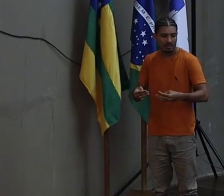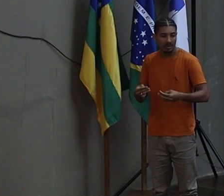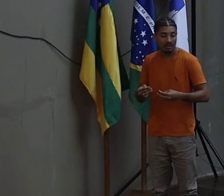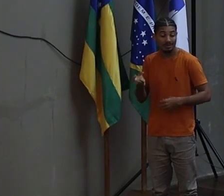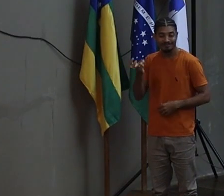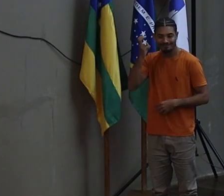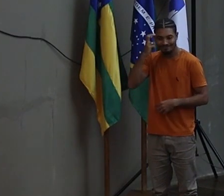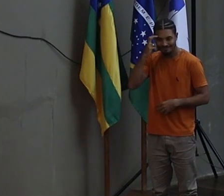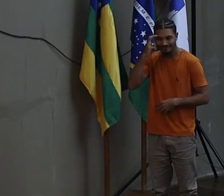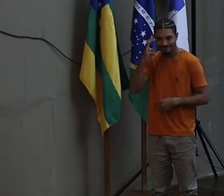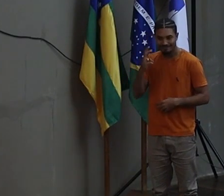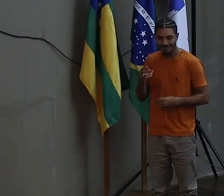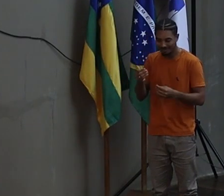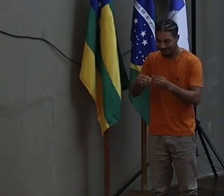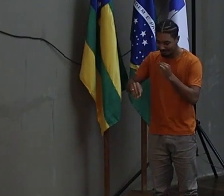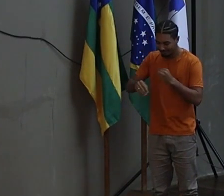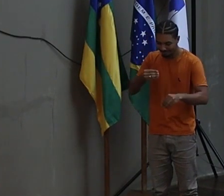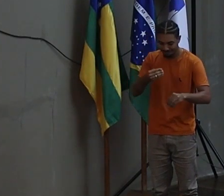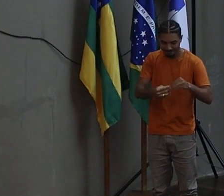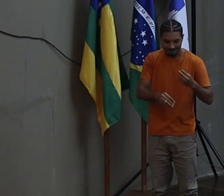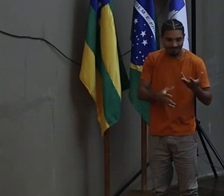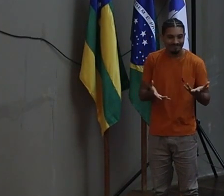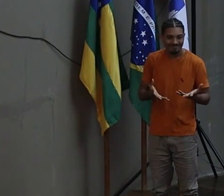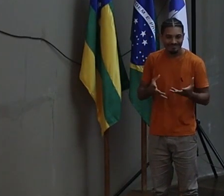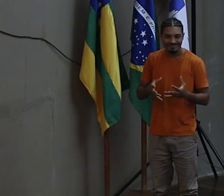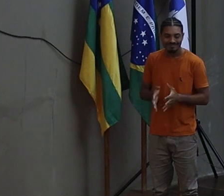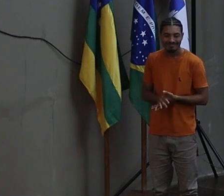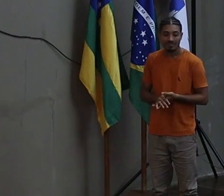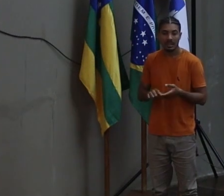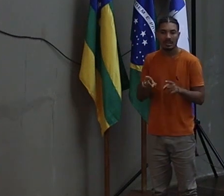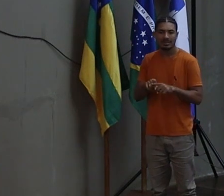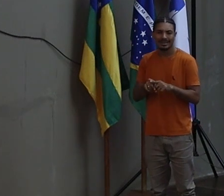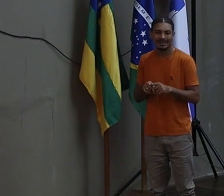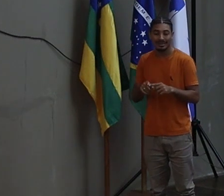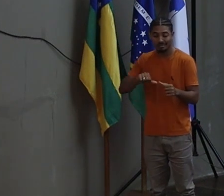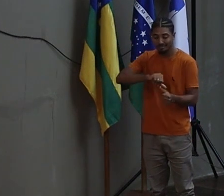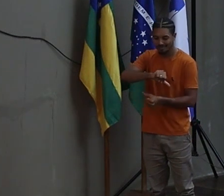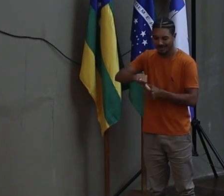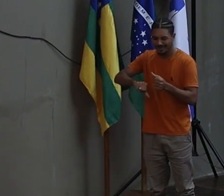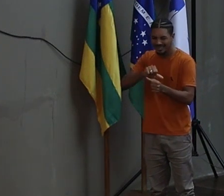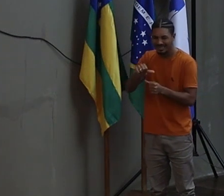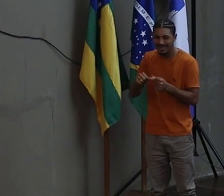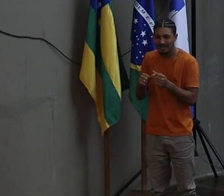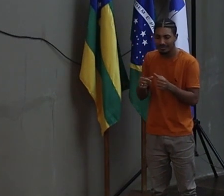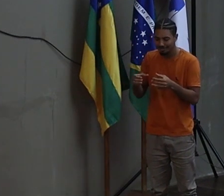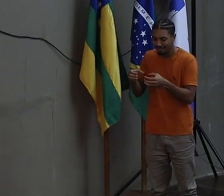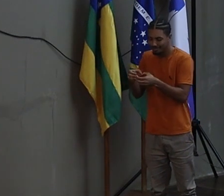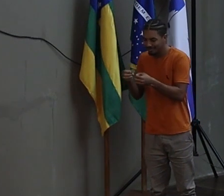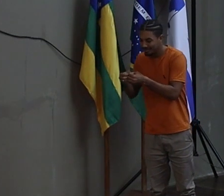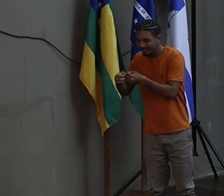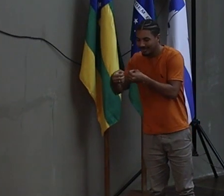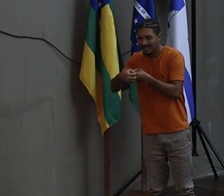que foi totalmente desmantelado e virou um puxadinho lá do Ministério do Turismo, e virou